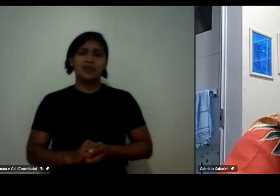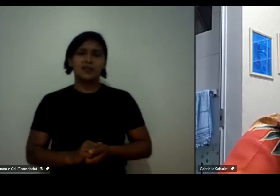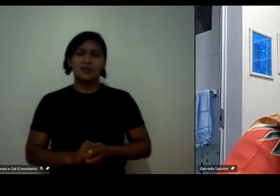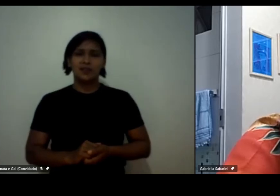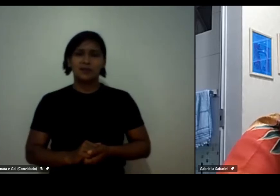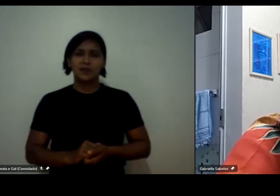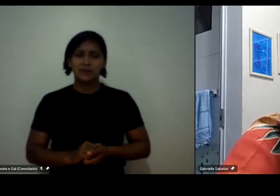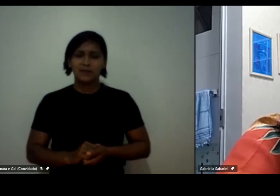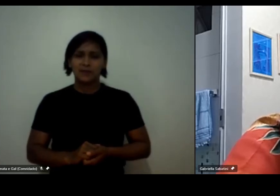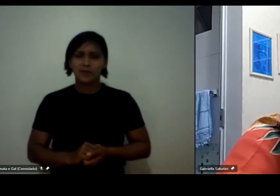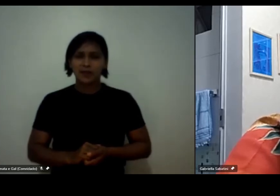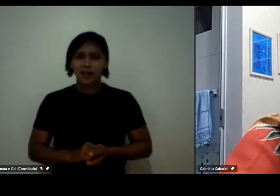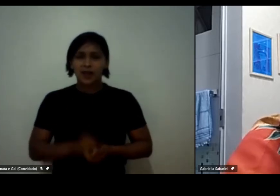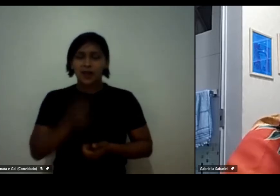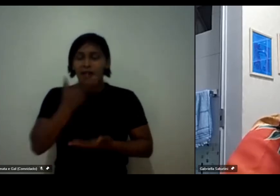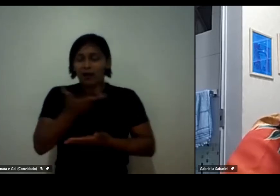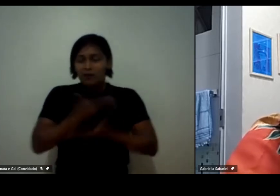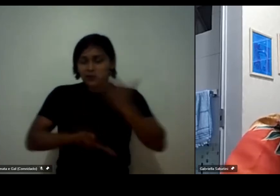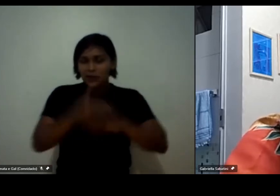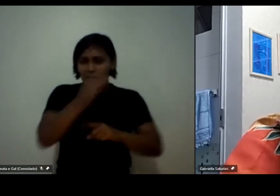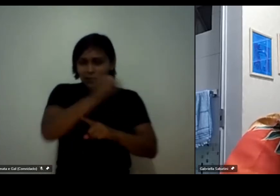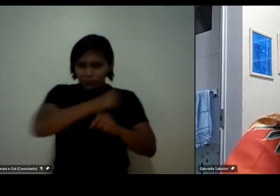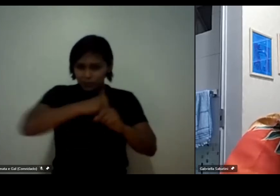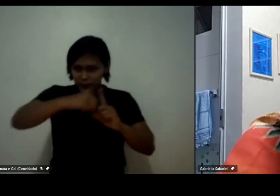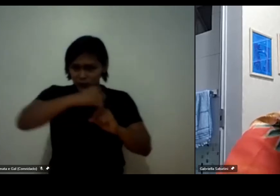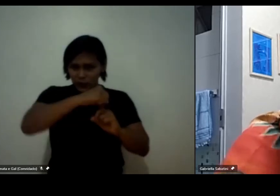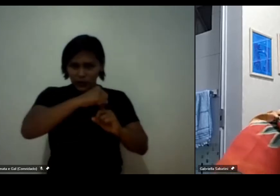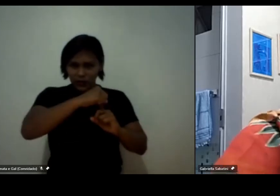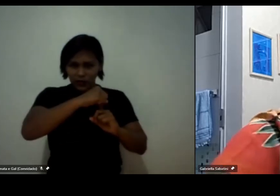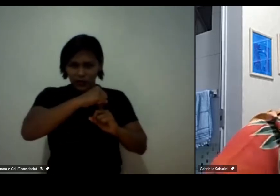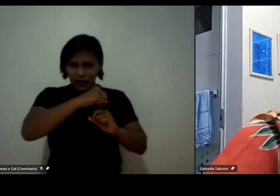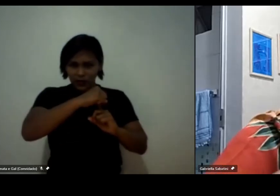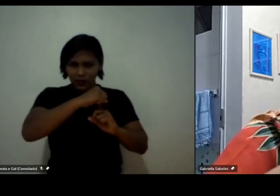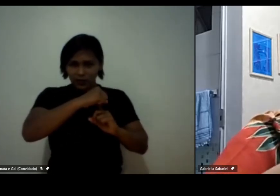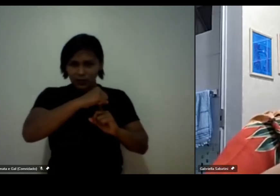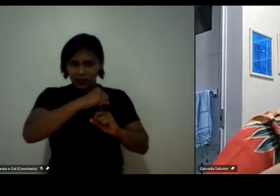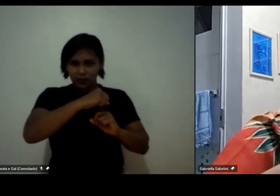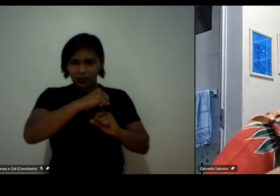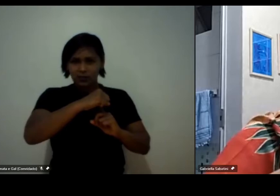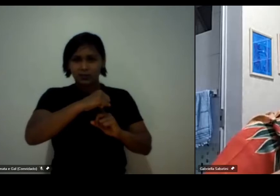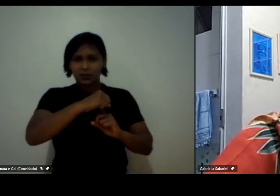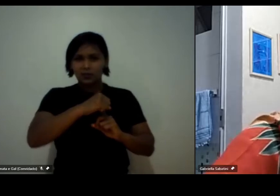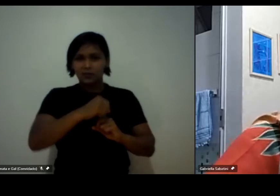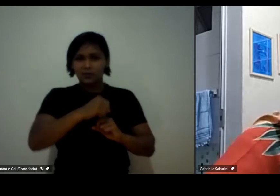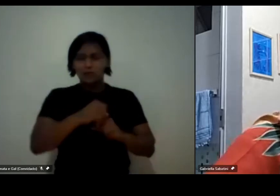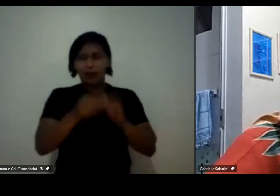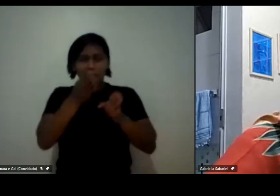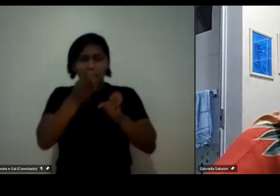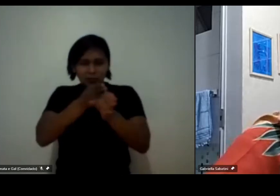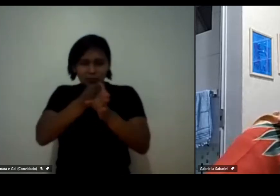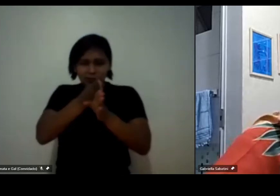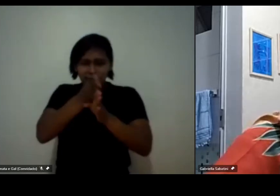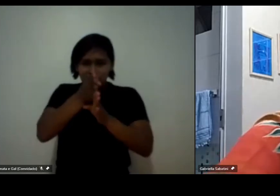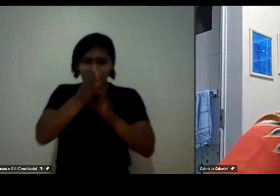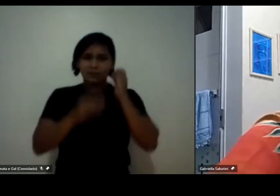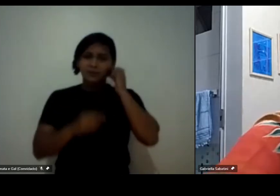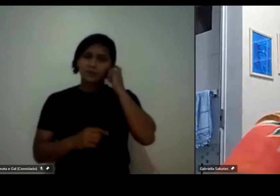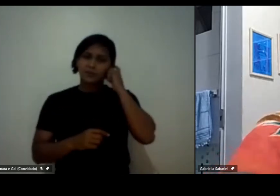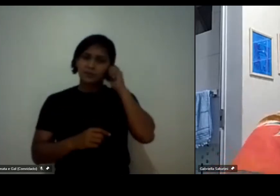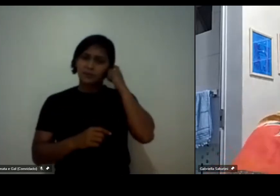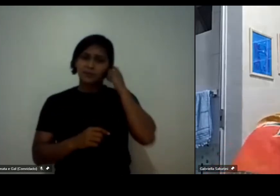vivemos, isto é, relações sociais que estão regidas pela simetria.